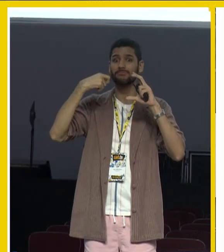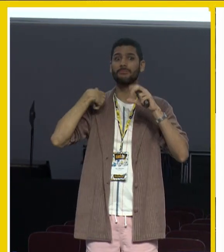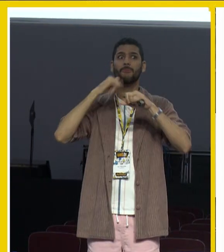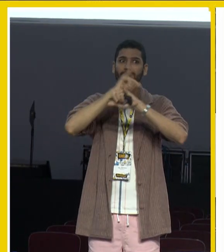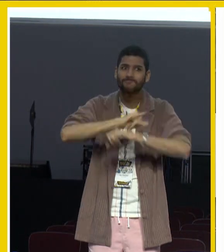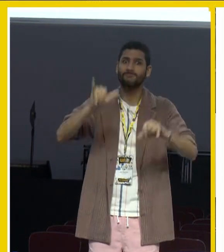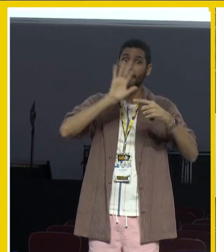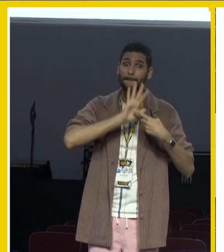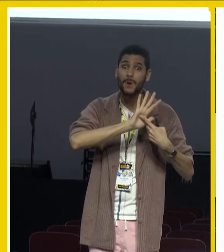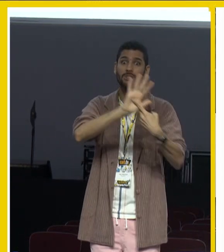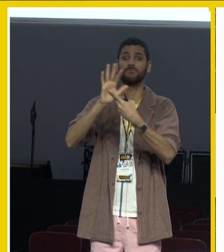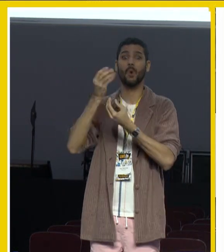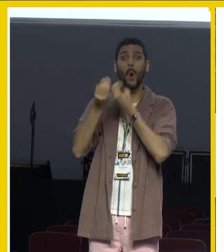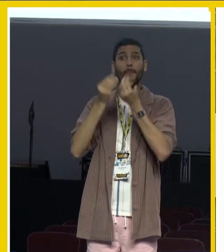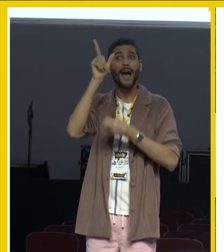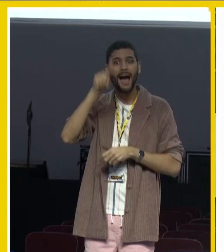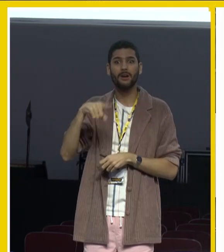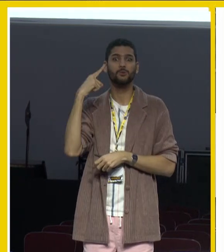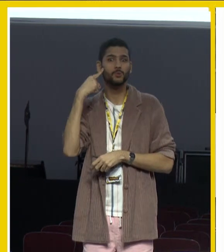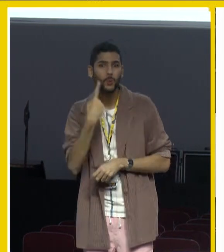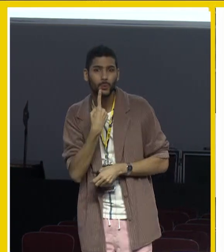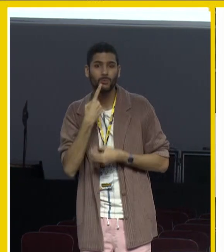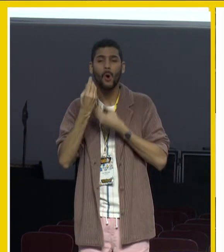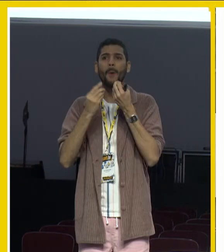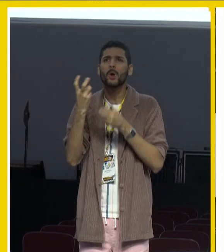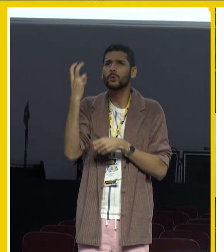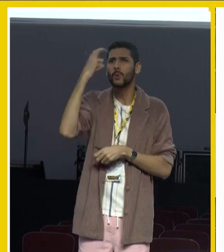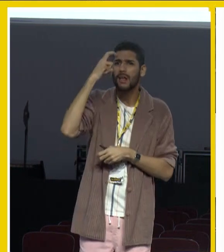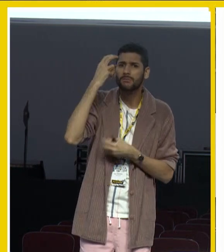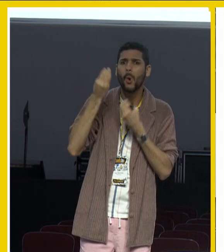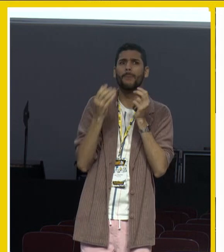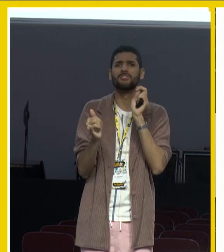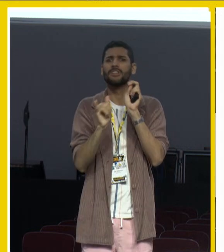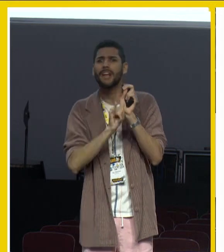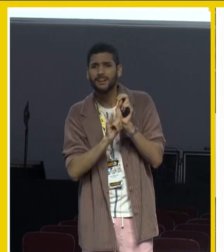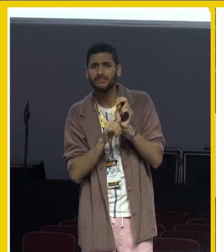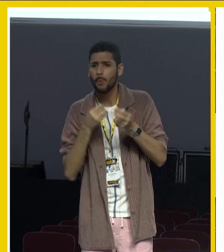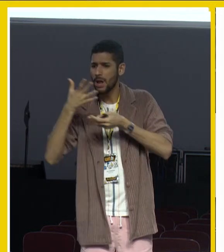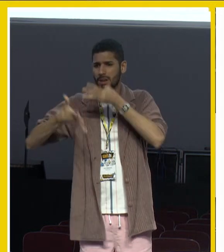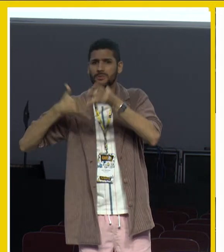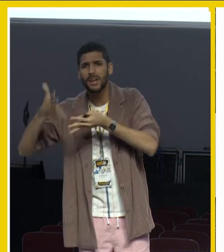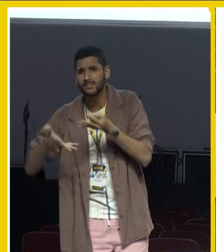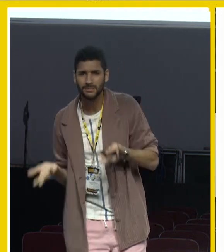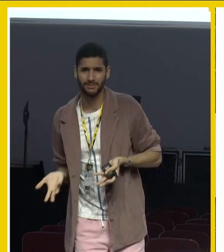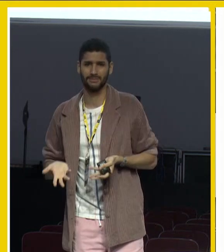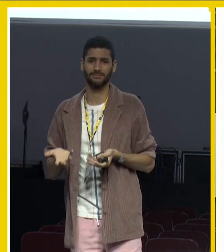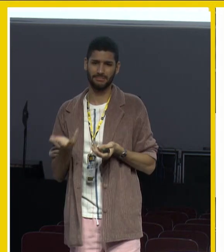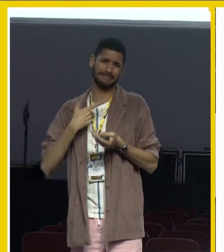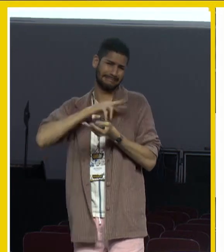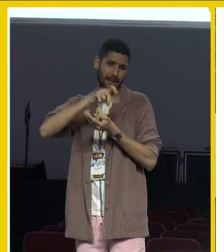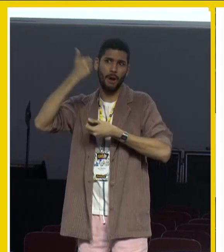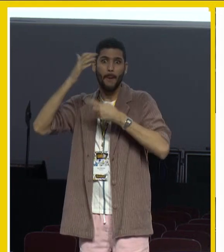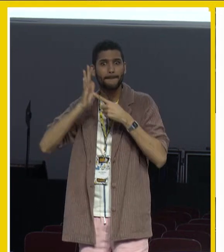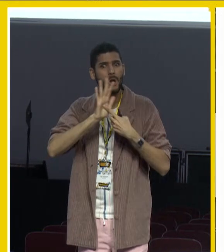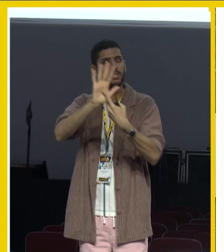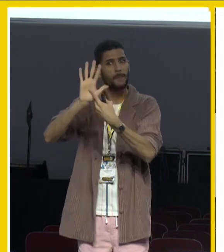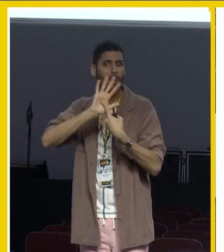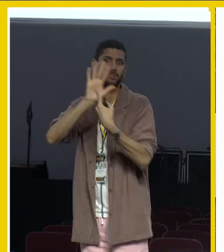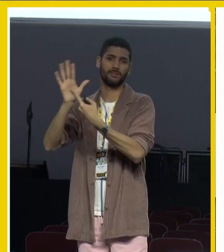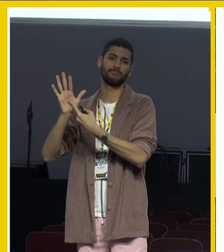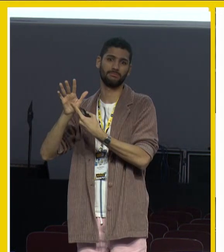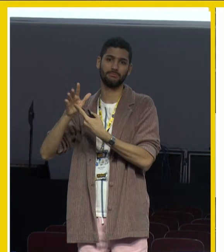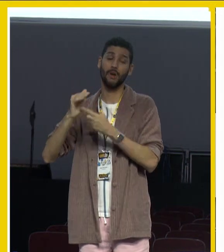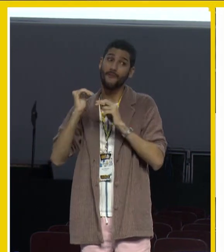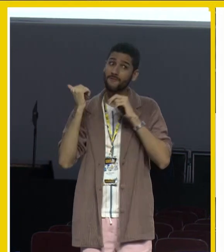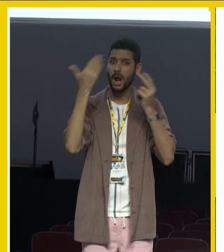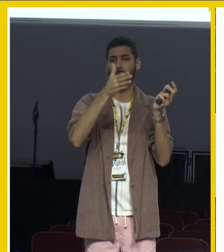porque eu gravo meus vídeos e eu quero mostrar para as pessoas como é a comunidade surda como é a cultura surda como é a língua